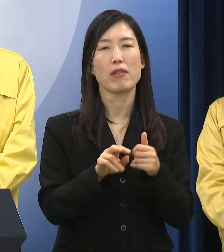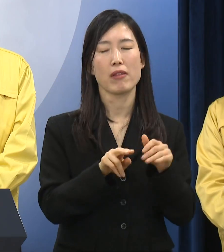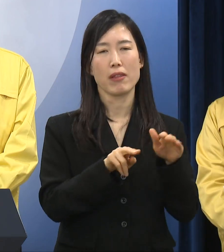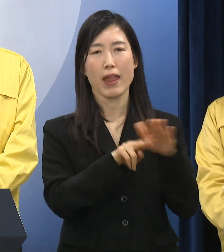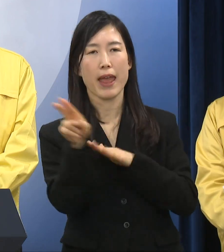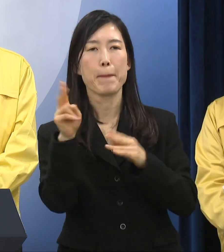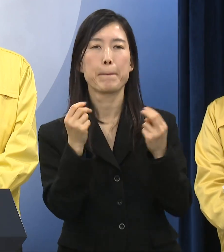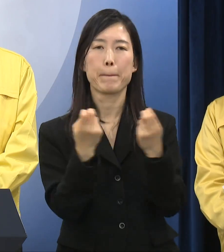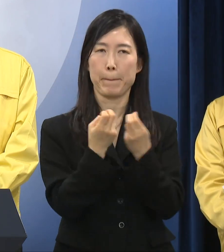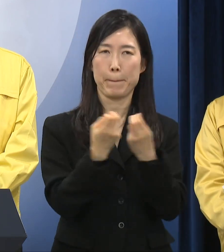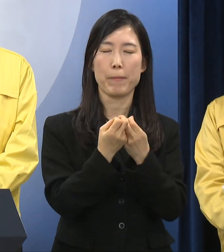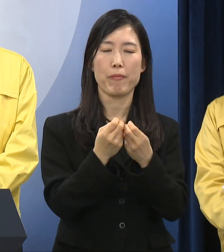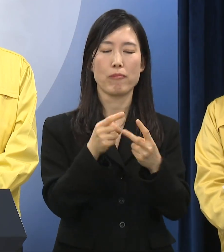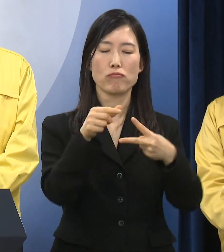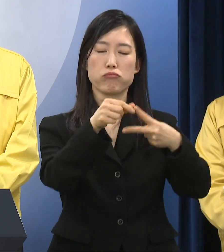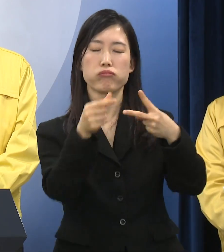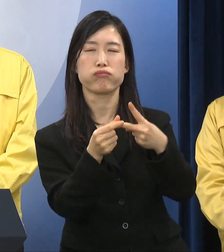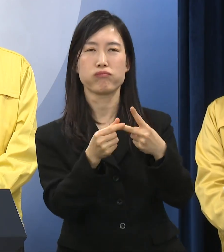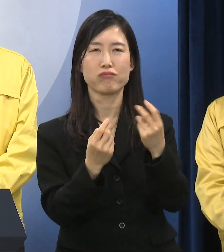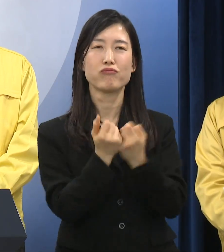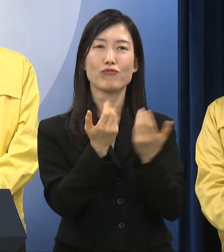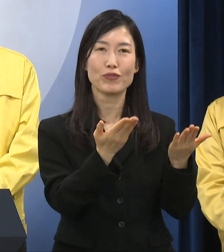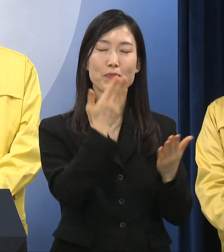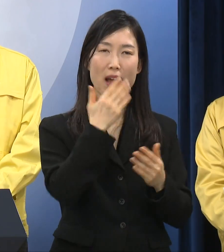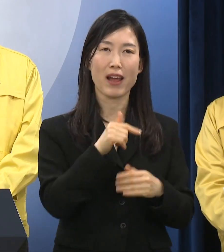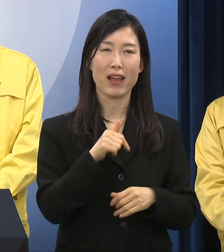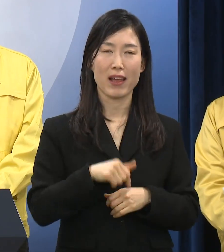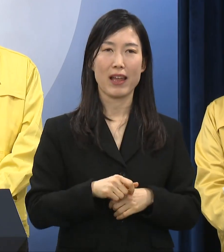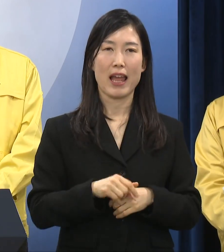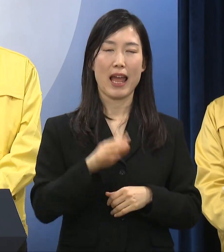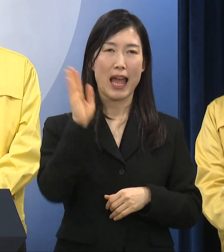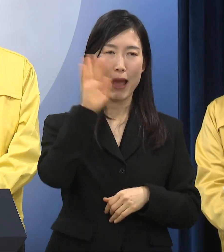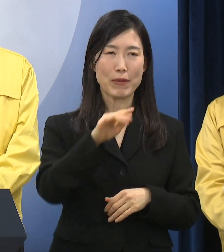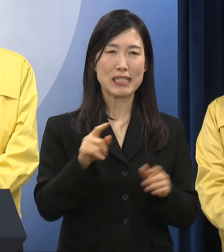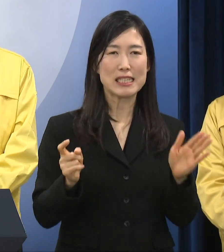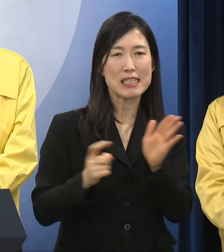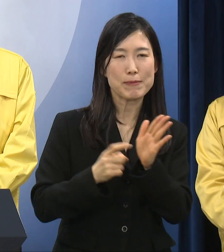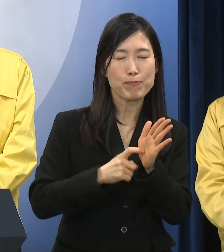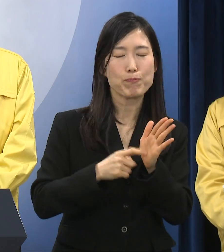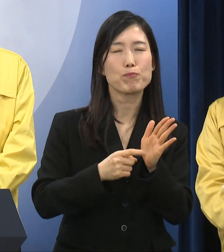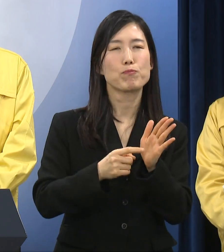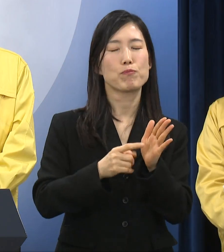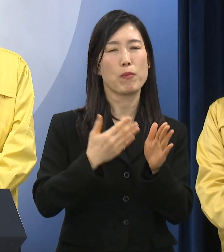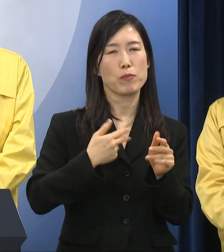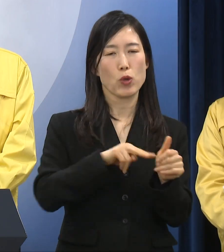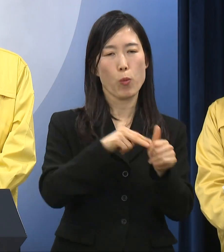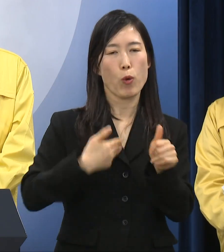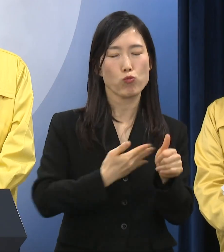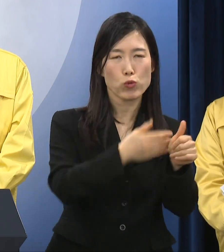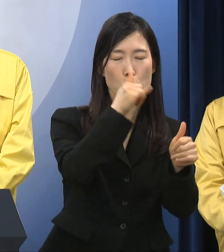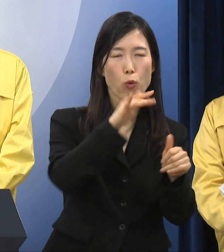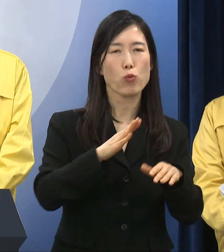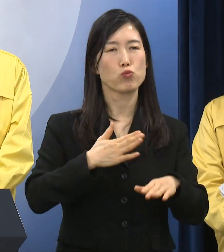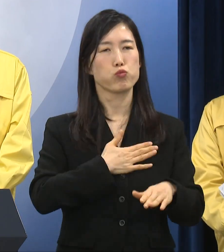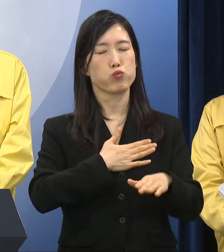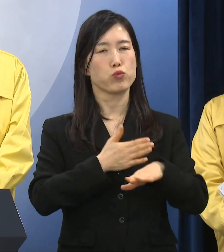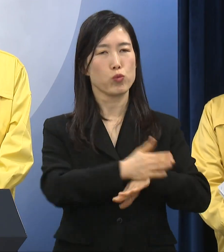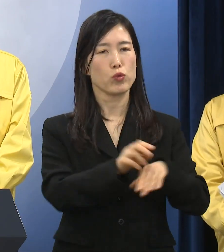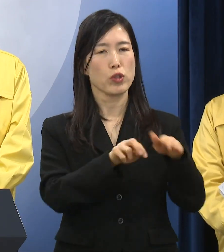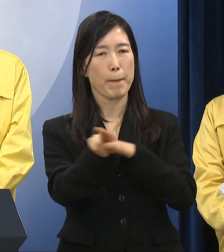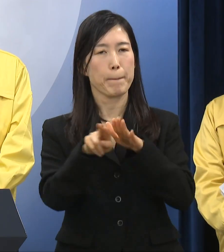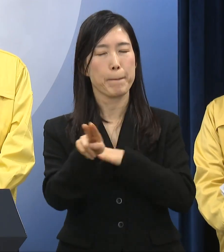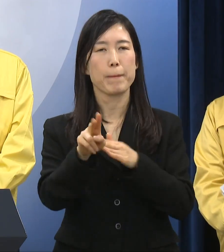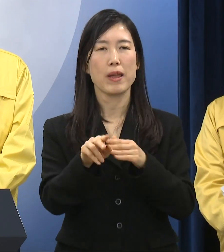수립을 하고 그리고 상황의 변화에 따라서 지속적으로 대피 계획을 조정을 하고 있습니다. 지금 진행 중인 상황이기